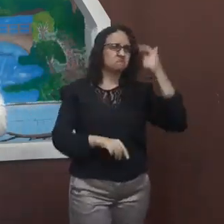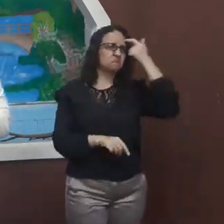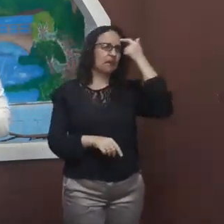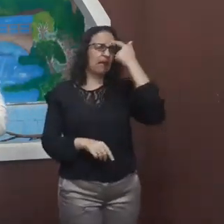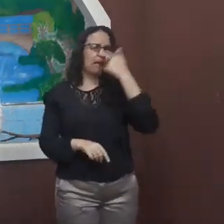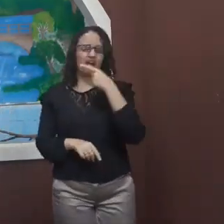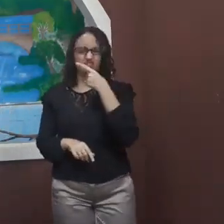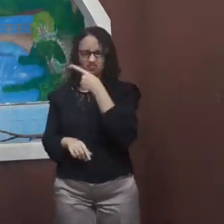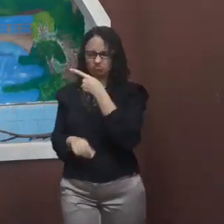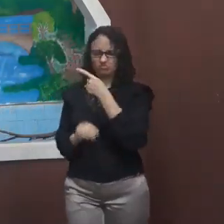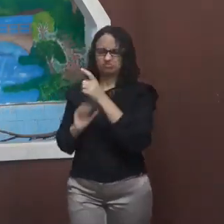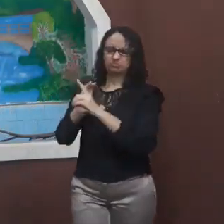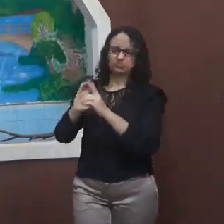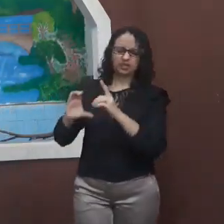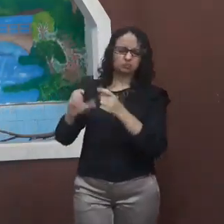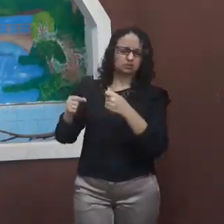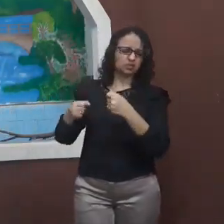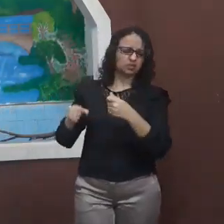temos culto diferente, né?